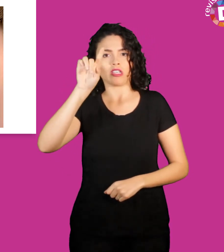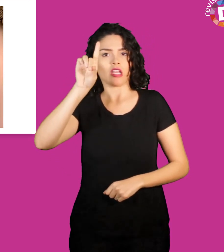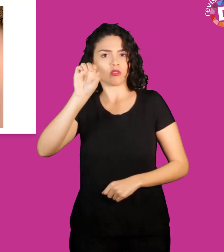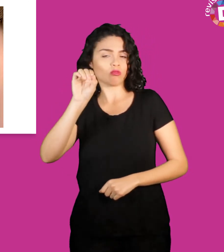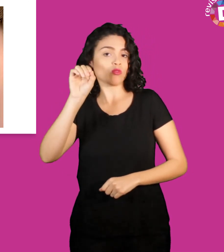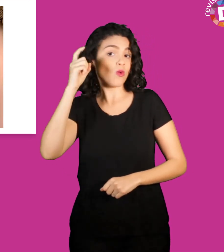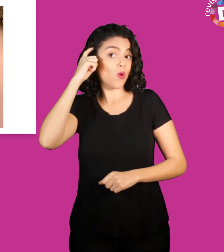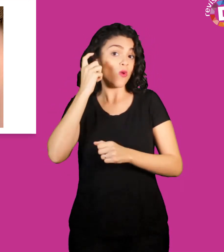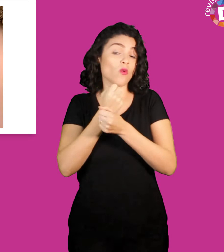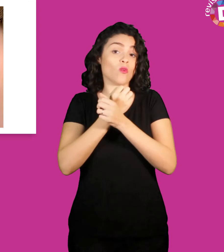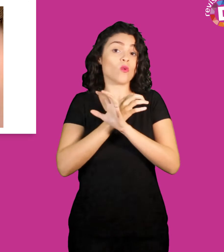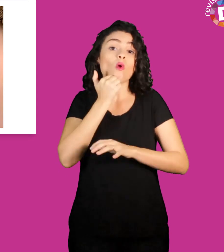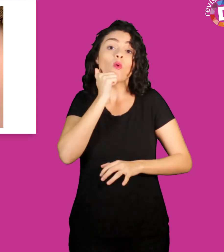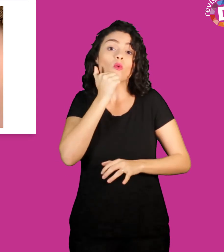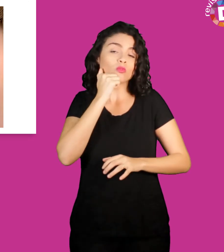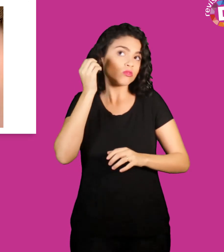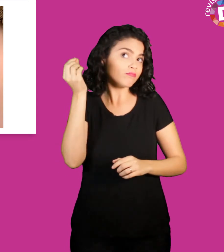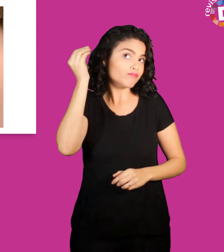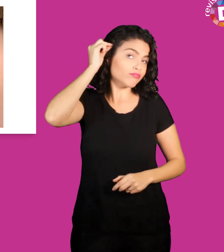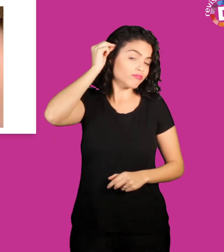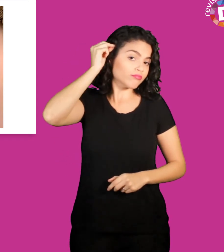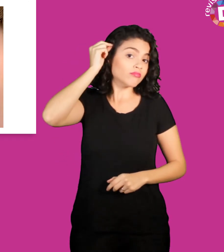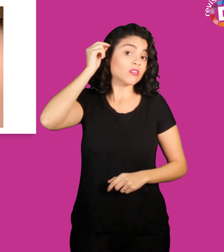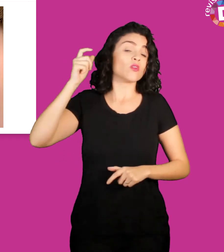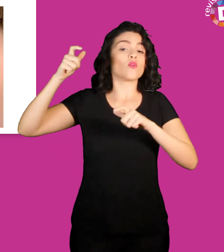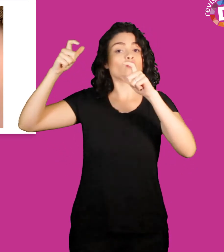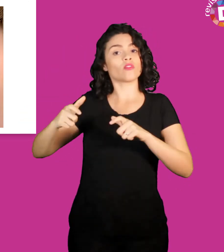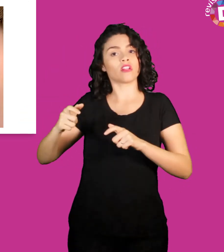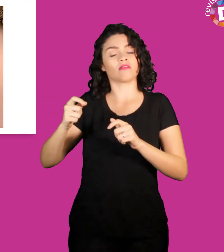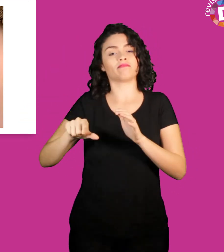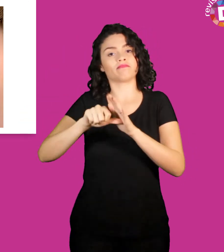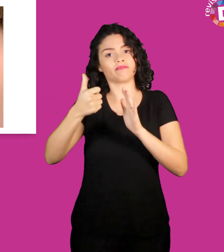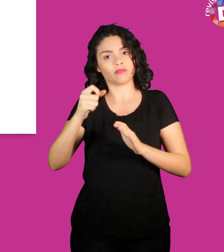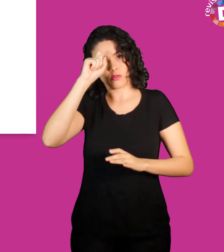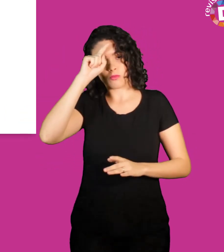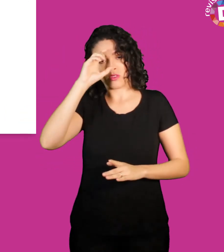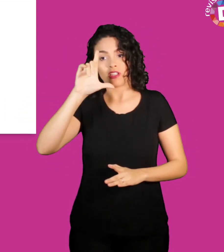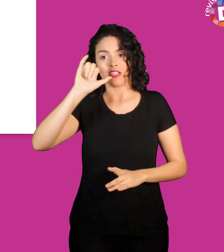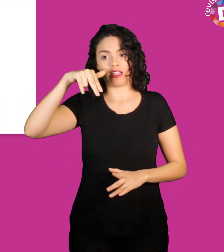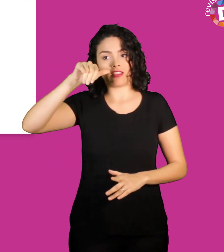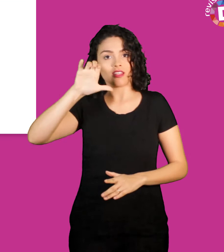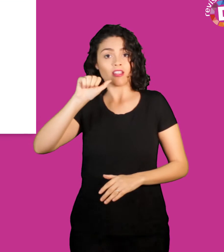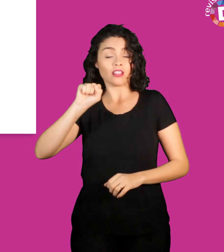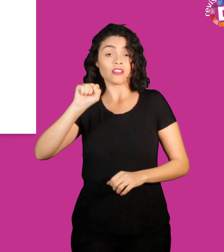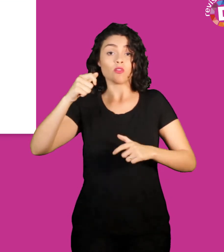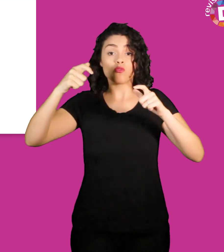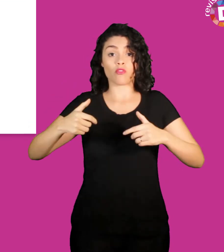no brasil no hospital das clínicas da faculdade de medicina de ribeirão preto uso de